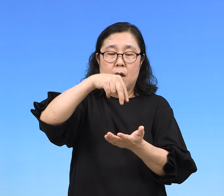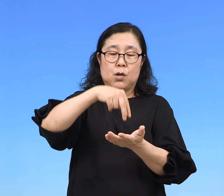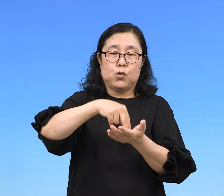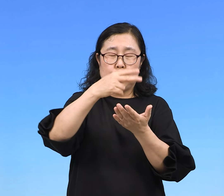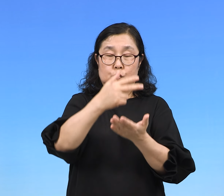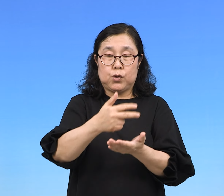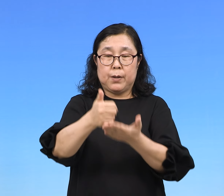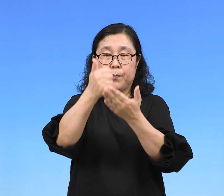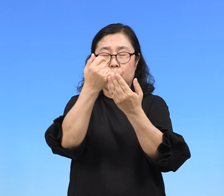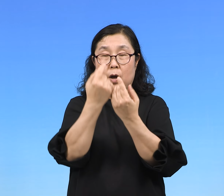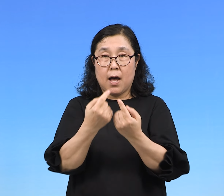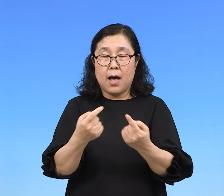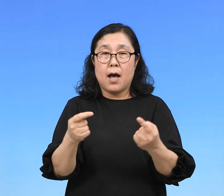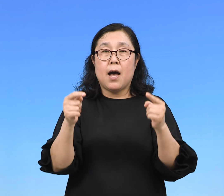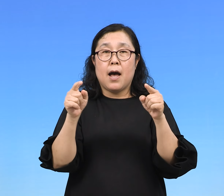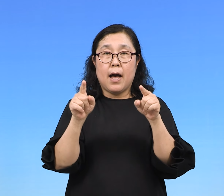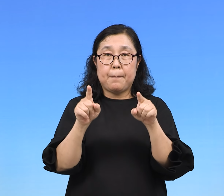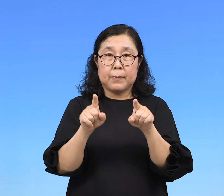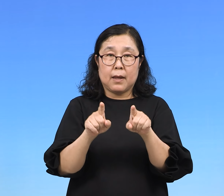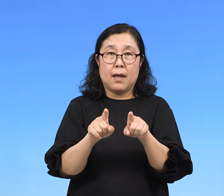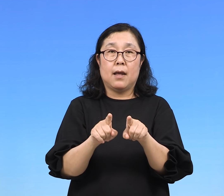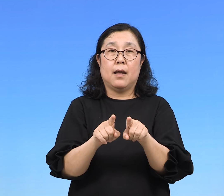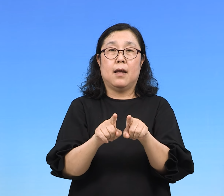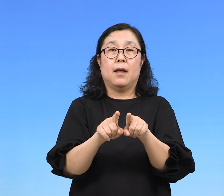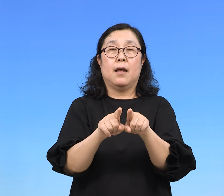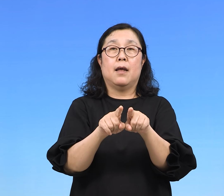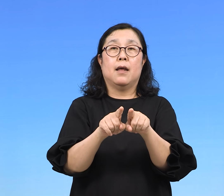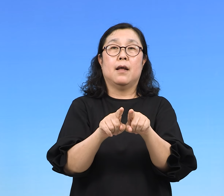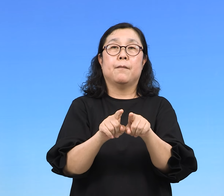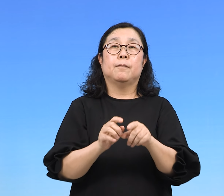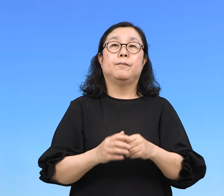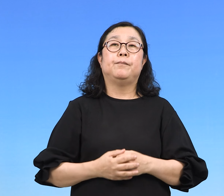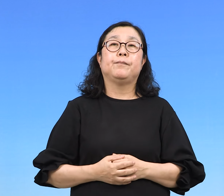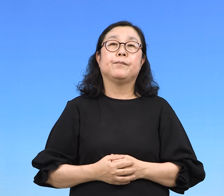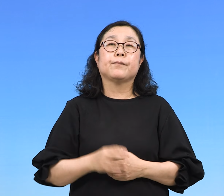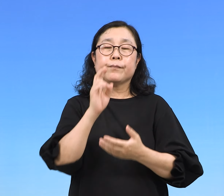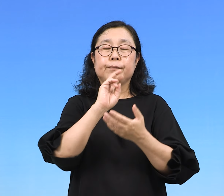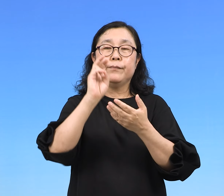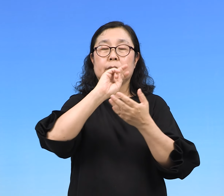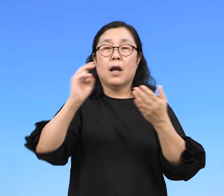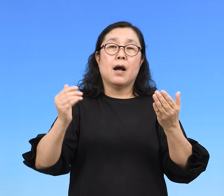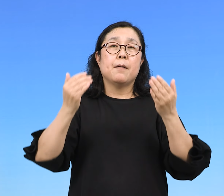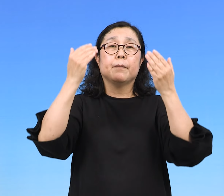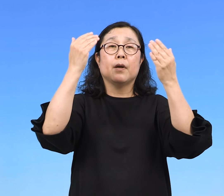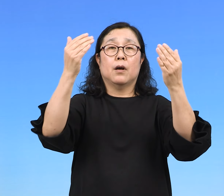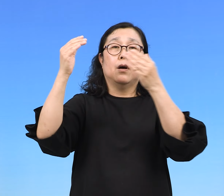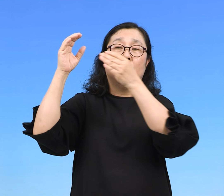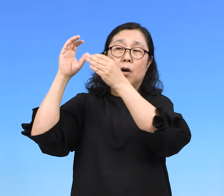우린 선의 주님과 함께